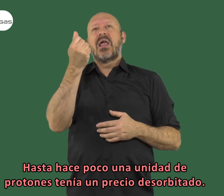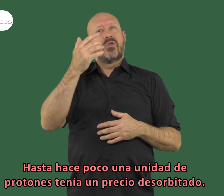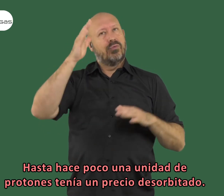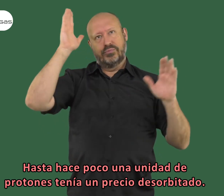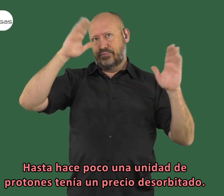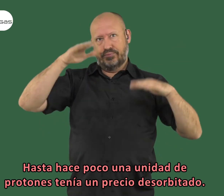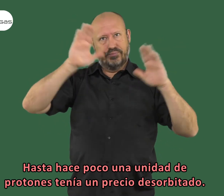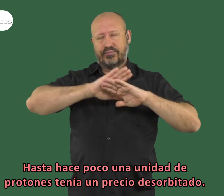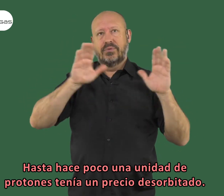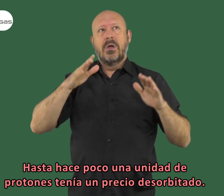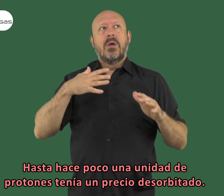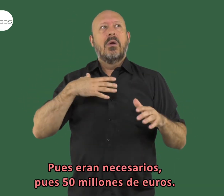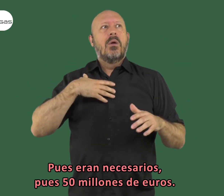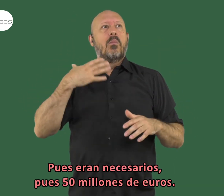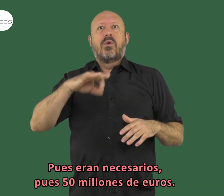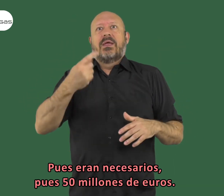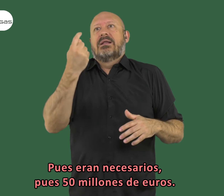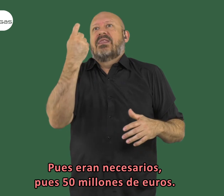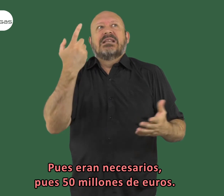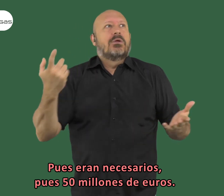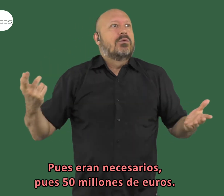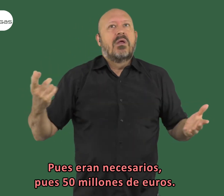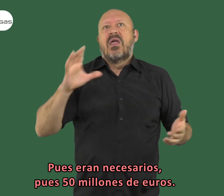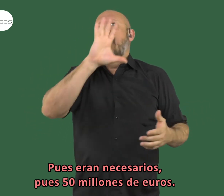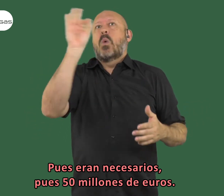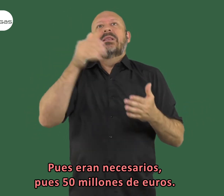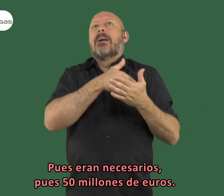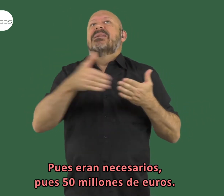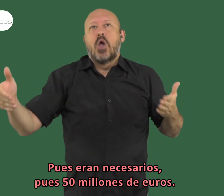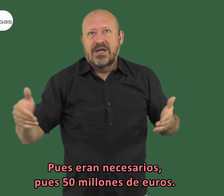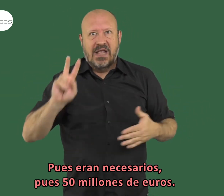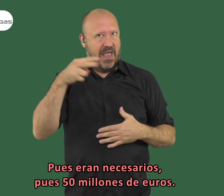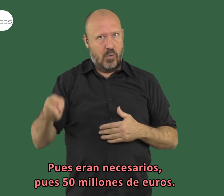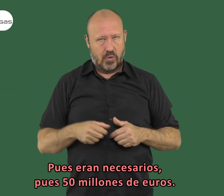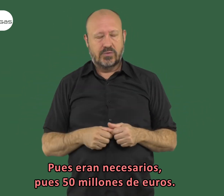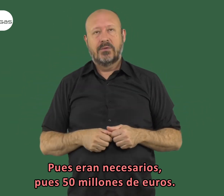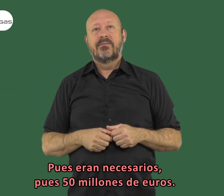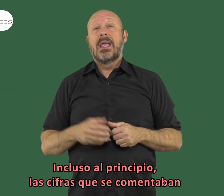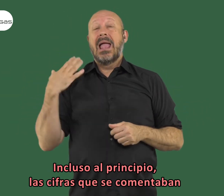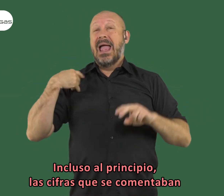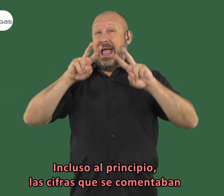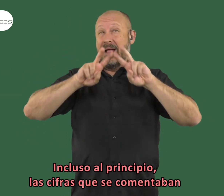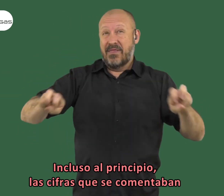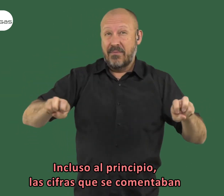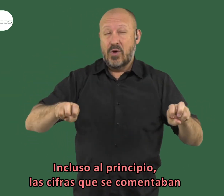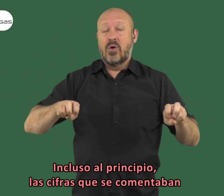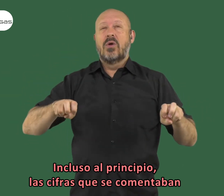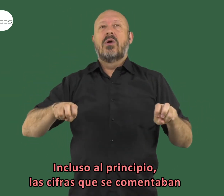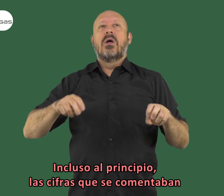tenía un precio desorbitado. Pues eran necesarios pues, 50 millones de euros. Incluso